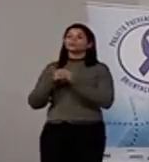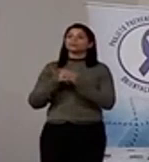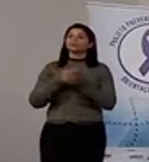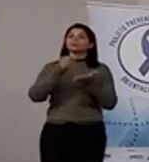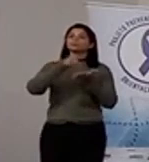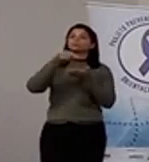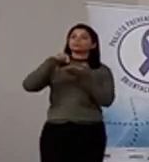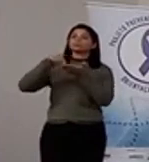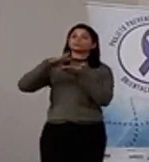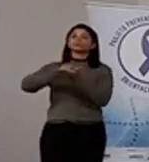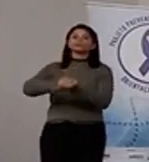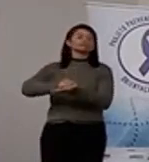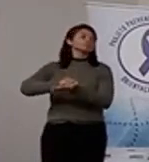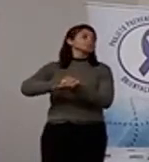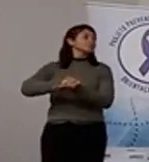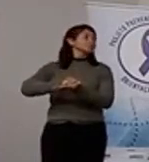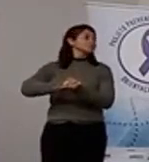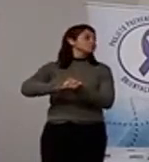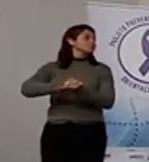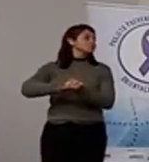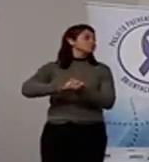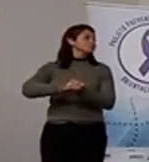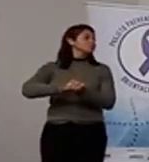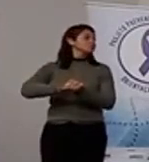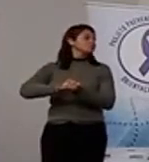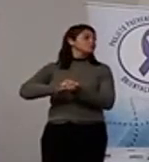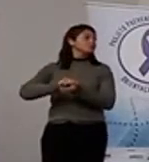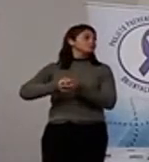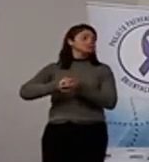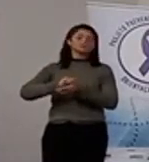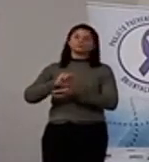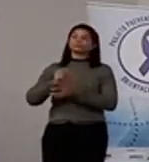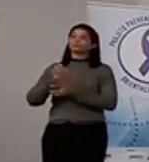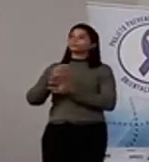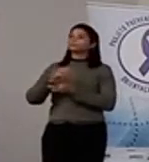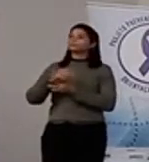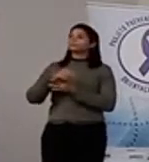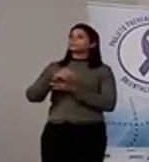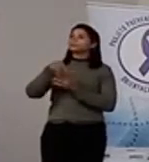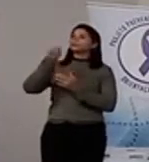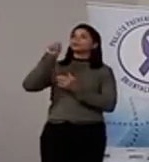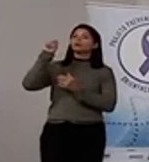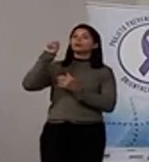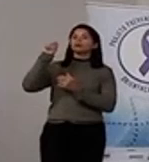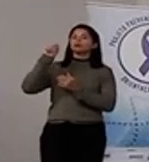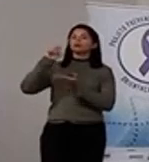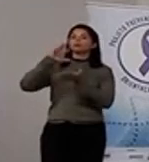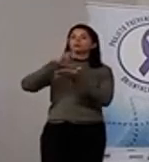inscrição. Alguém fez inscrição na hora? Alguém aqui fez inscrição na hora?